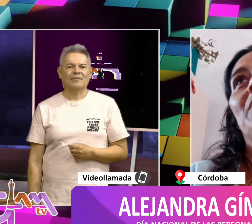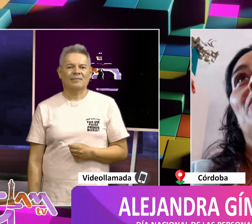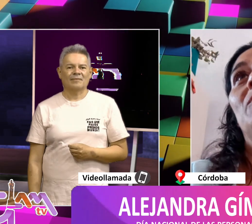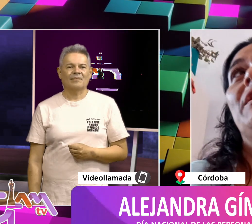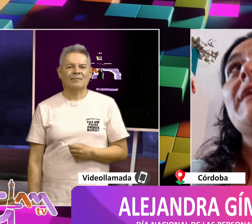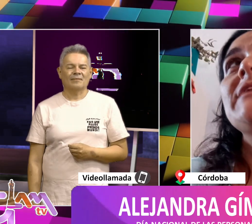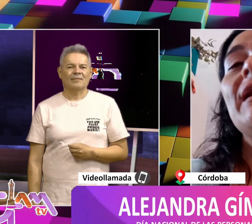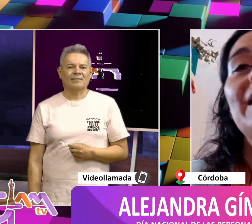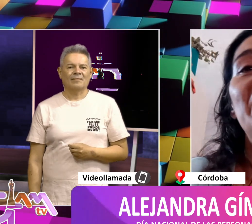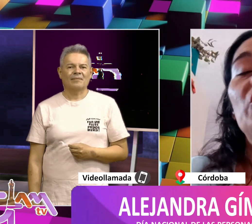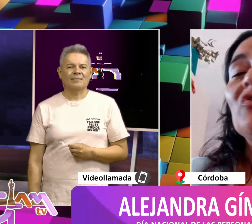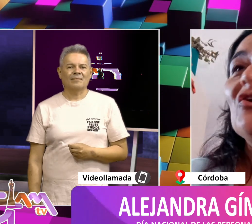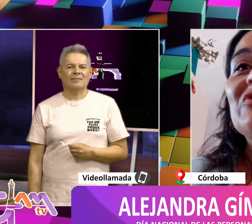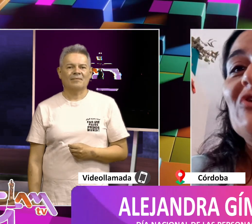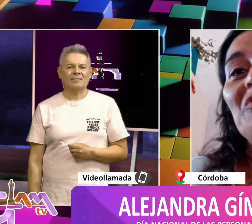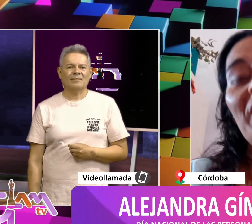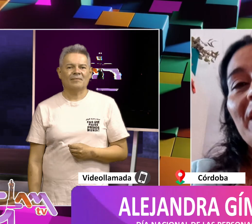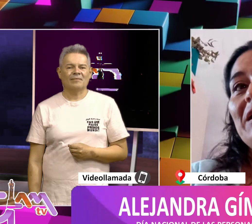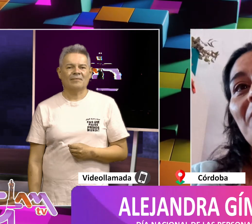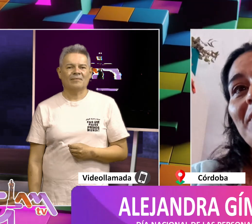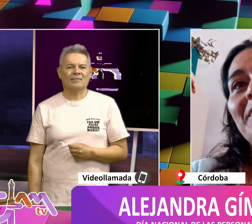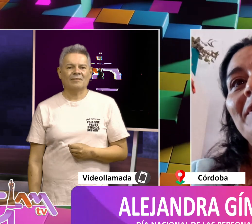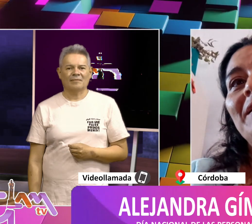gente, porque como te decía, no todos los sordos